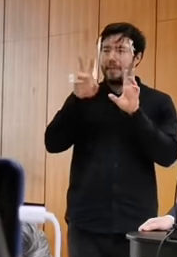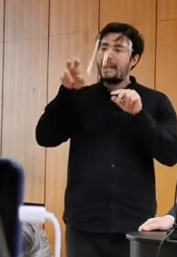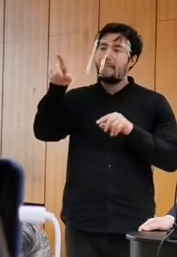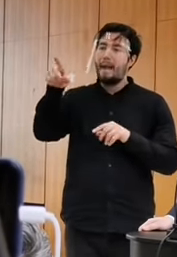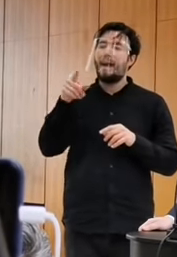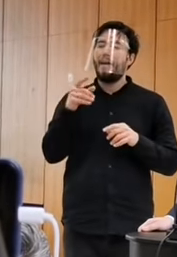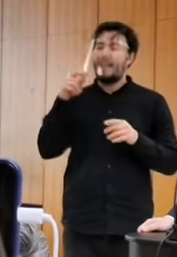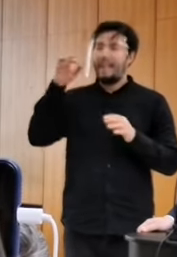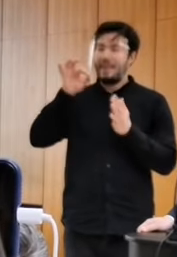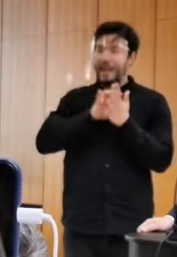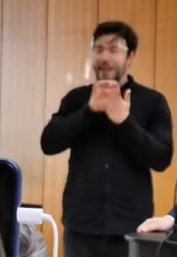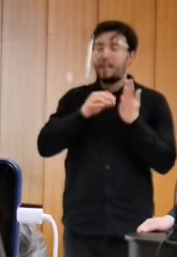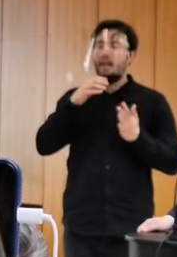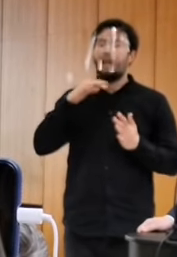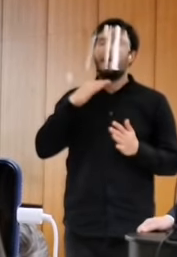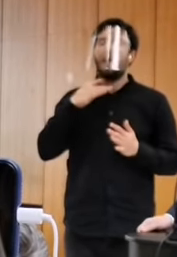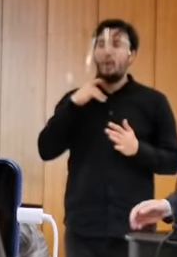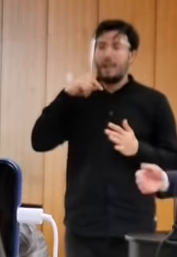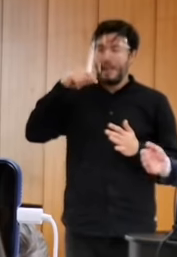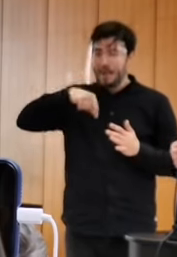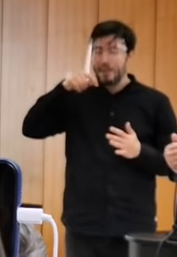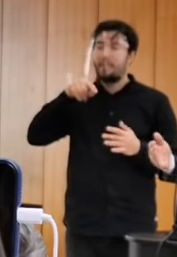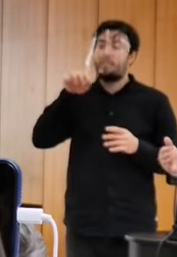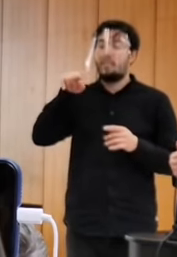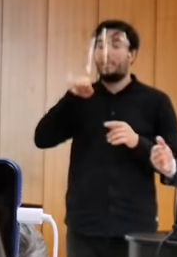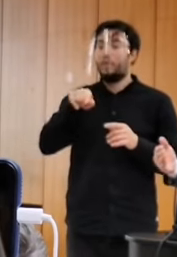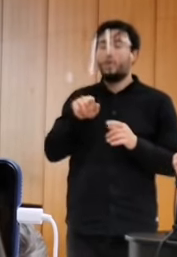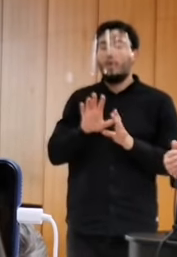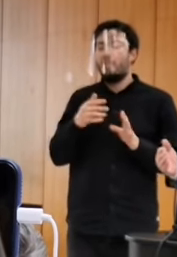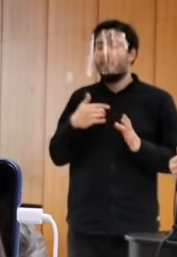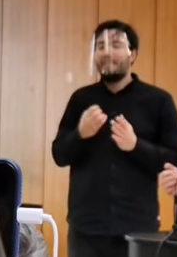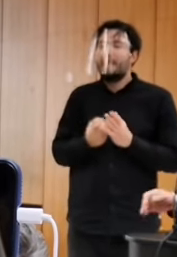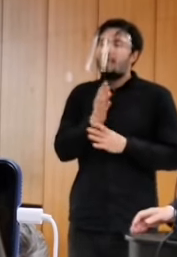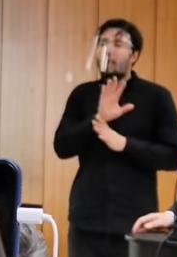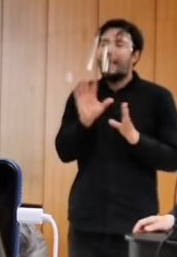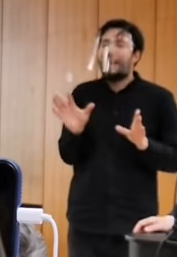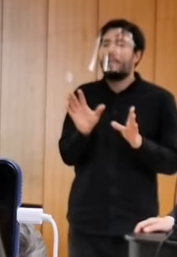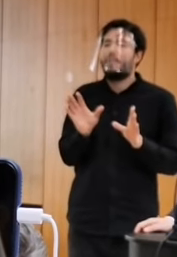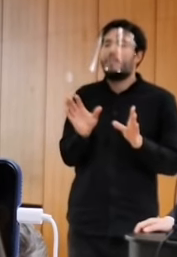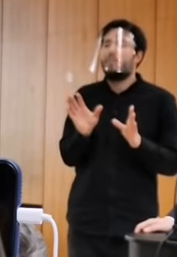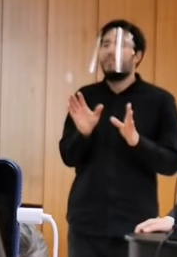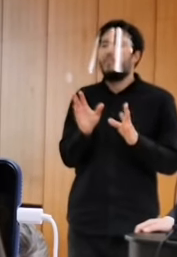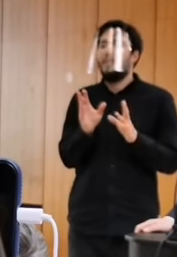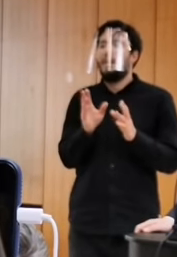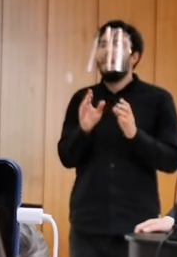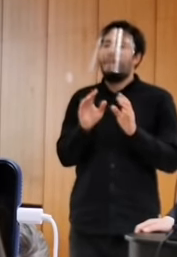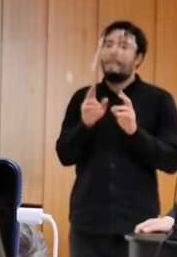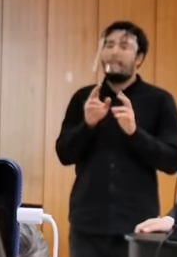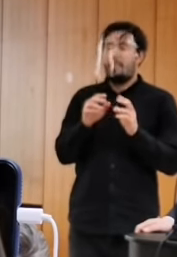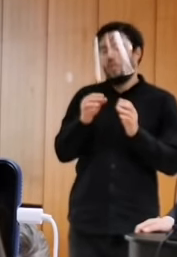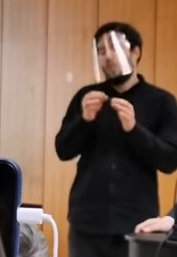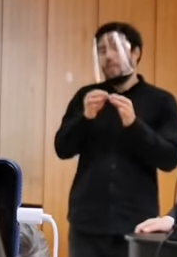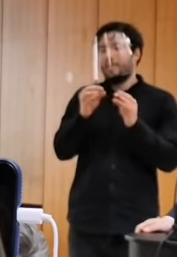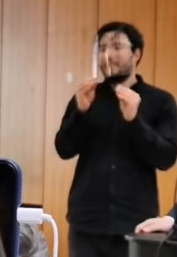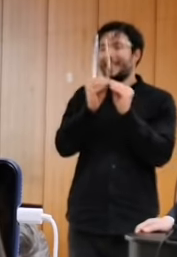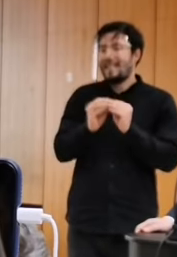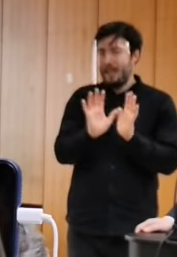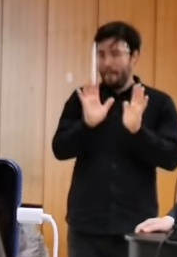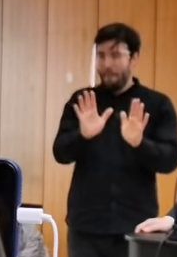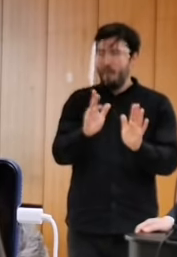sme vytvorili iba rámec, z ktorého môžeme čerpať, aby postupne sme vedeli ukrajovať z toho balíka. Posledná dohoda